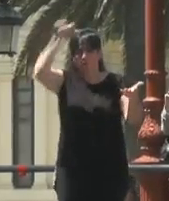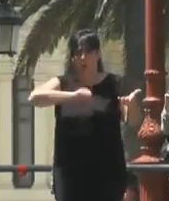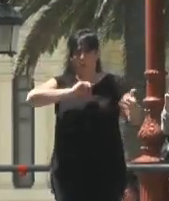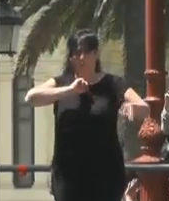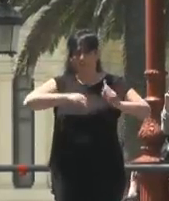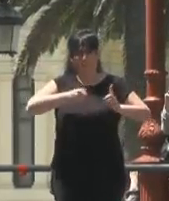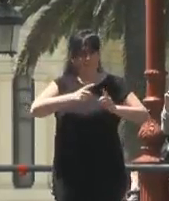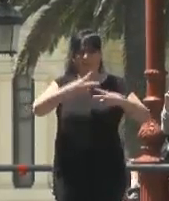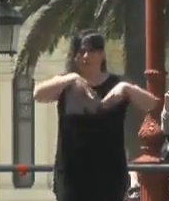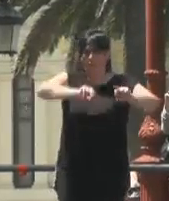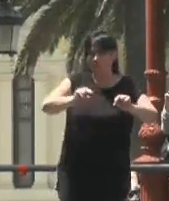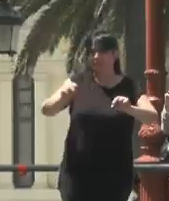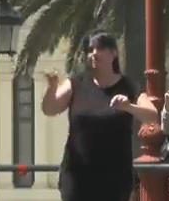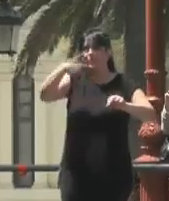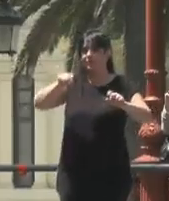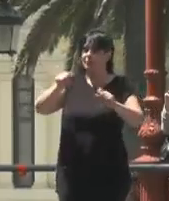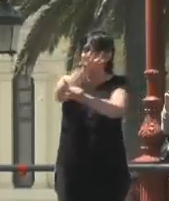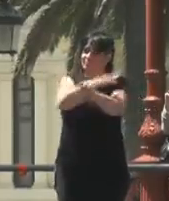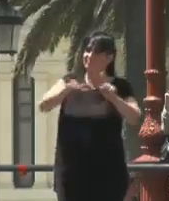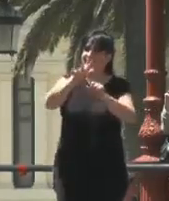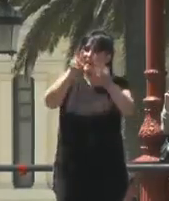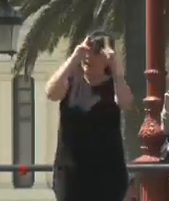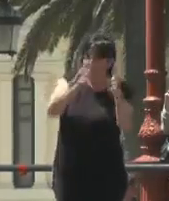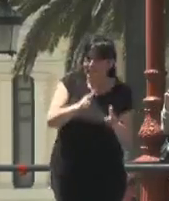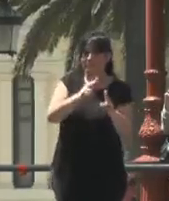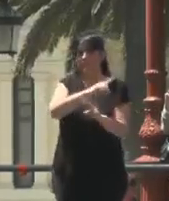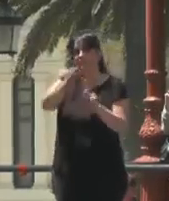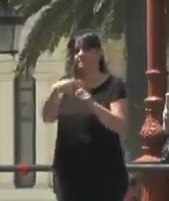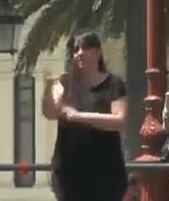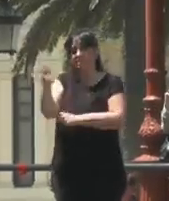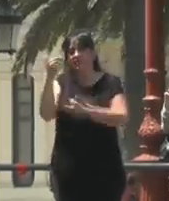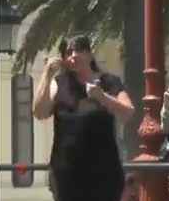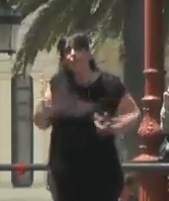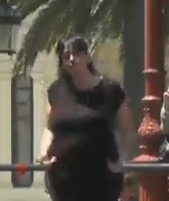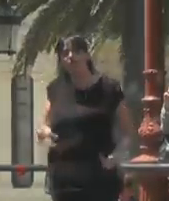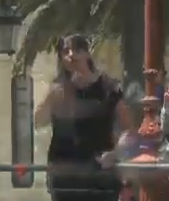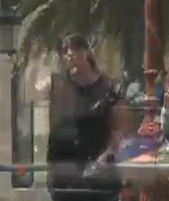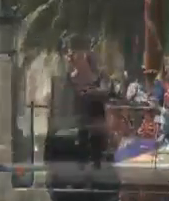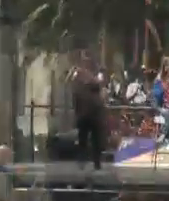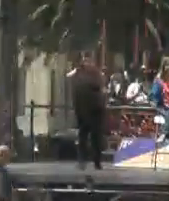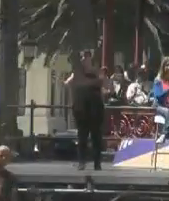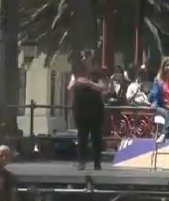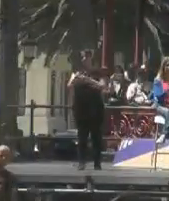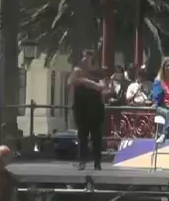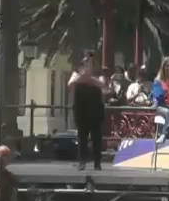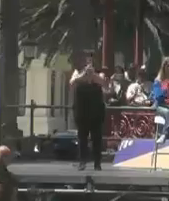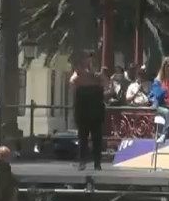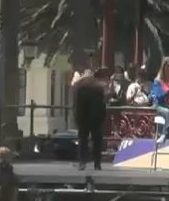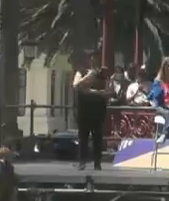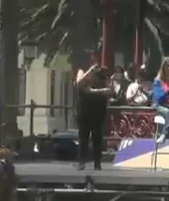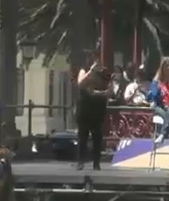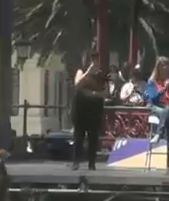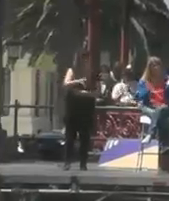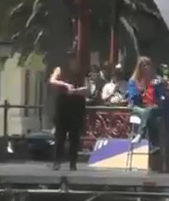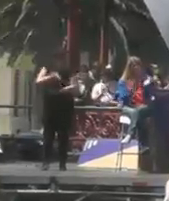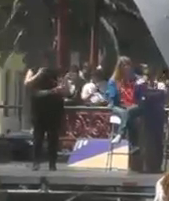seamos ecologistas, donde haya justicia social, donde se respeten los derechos humanos, donde a nadie le falte comida, donde a nadie le falte